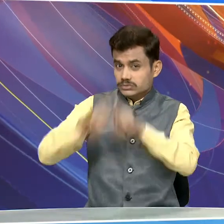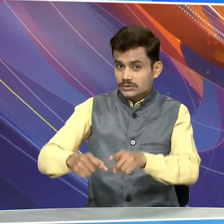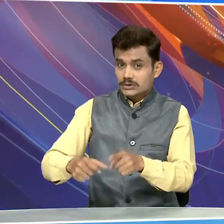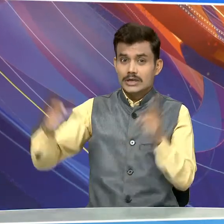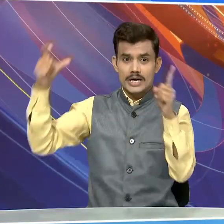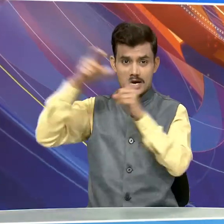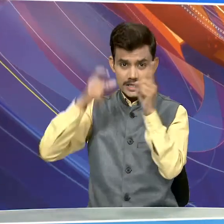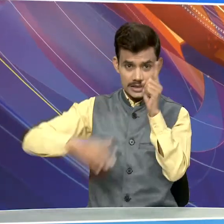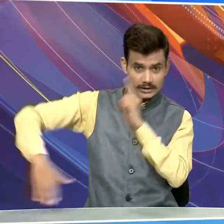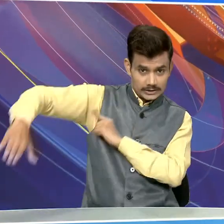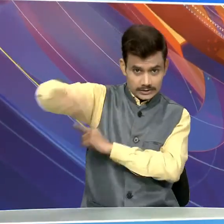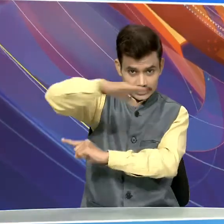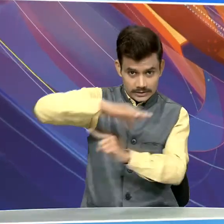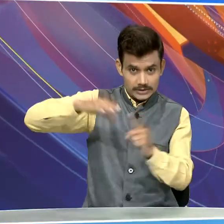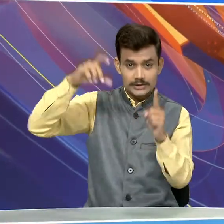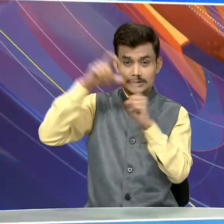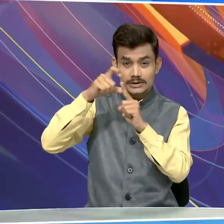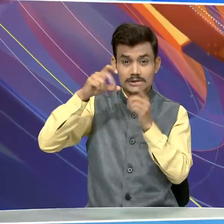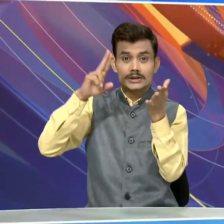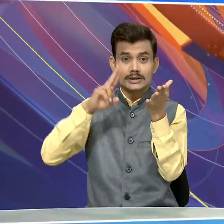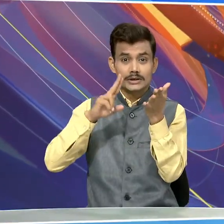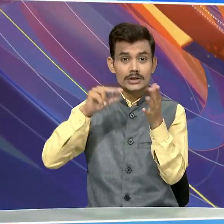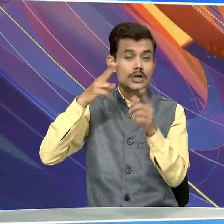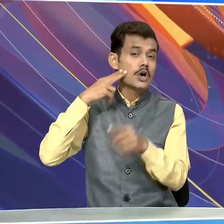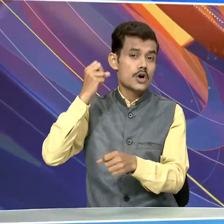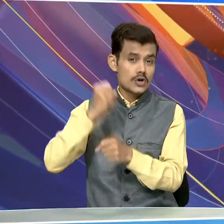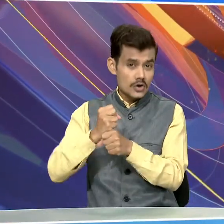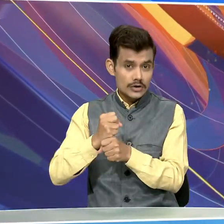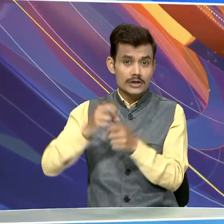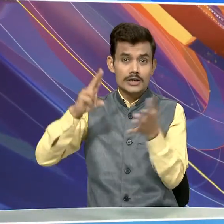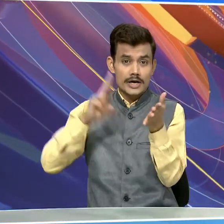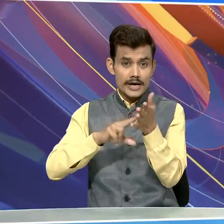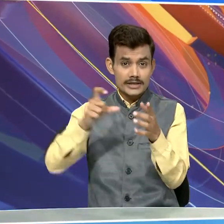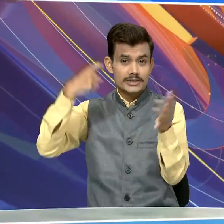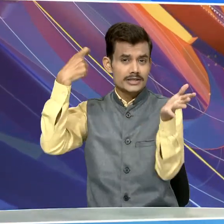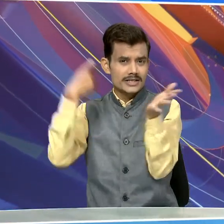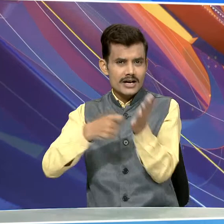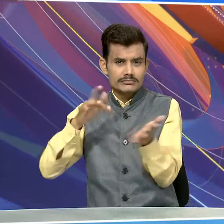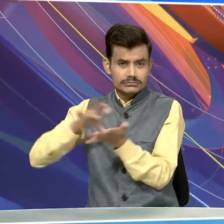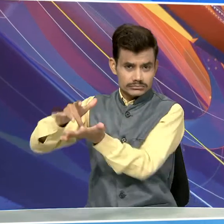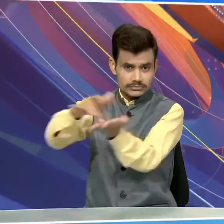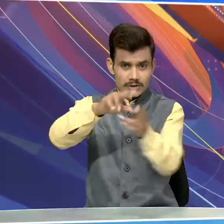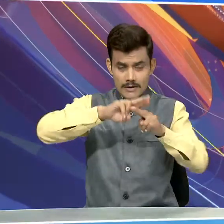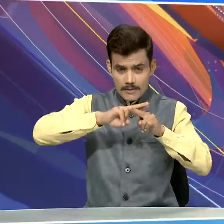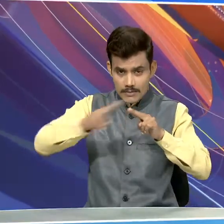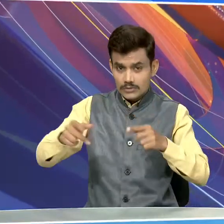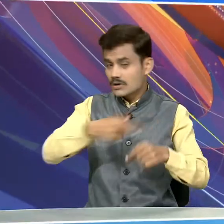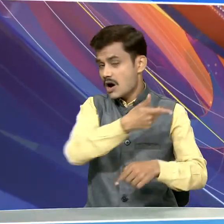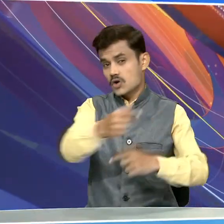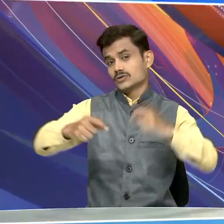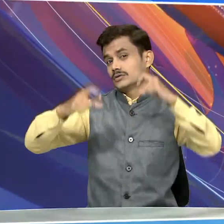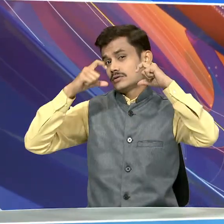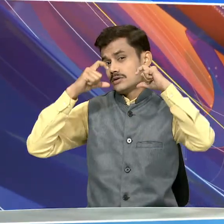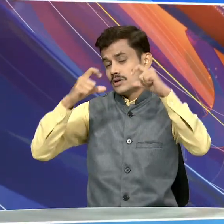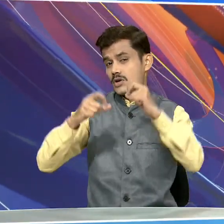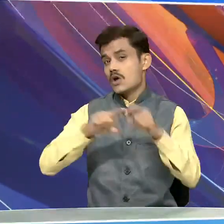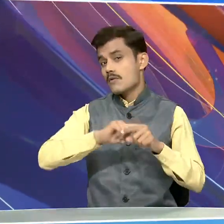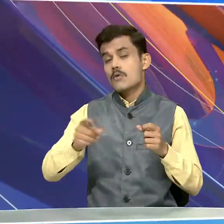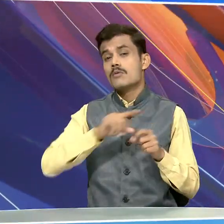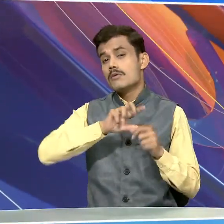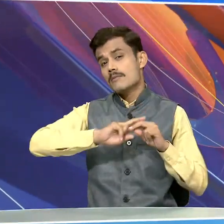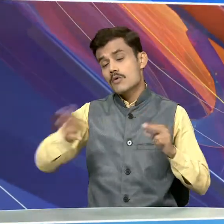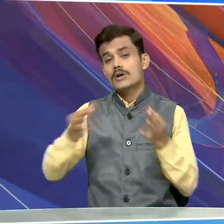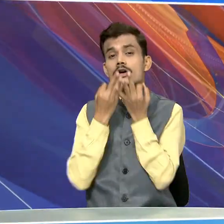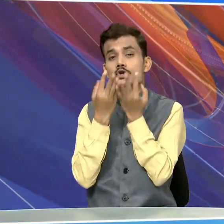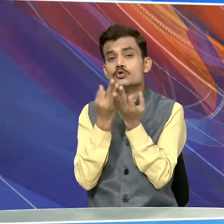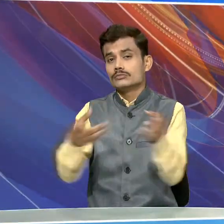की चेतावनी के मद्देनजर दिल्ली, नोएडा समेत एनसीआर के कई इलाकों के आज एहतियातन सभी स्कूल बंद